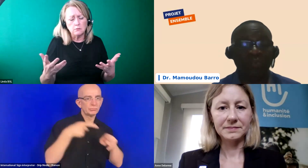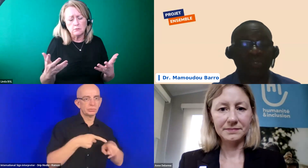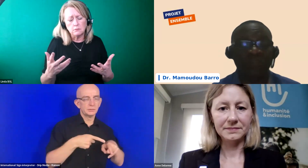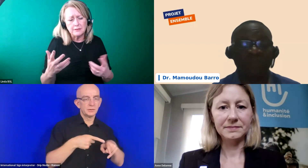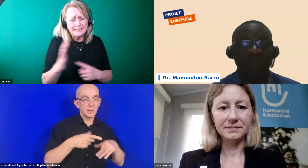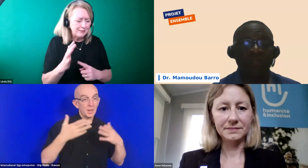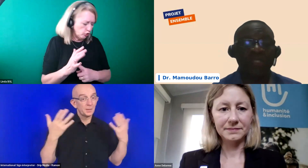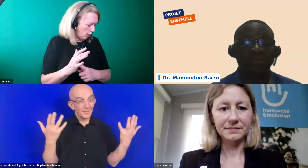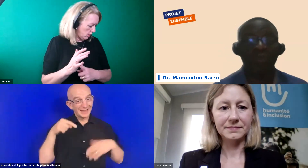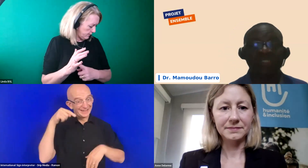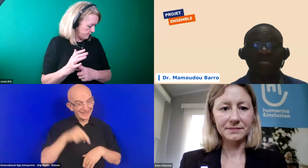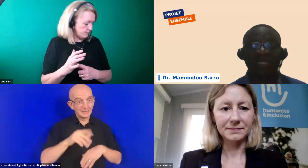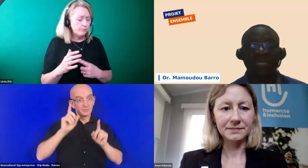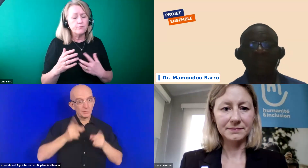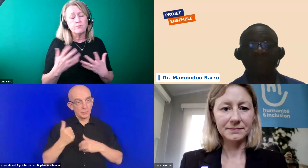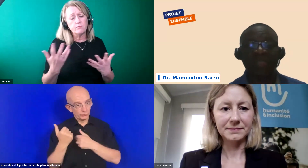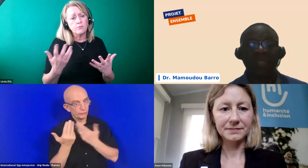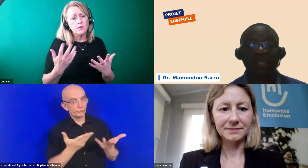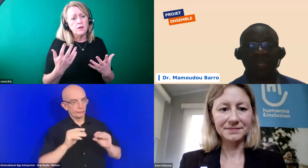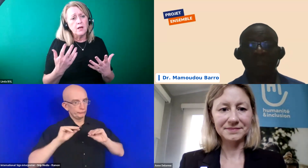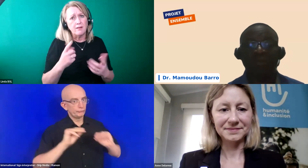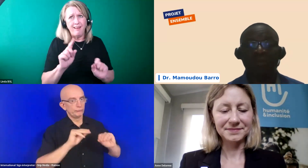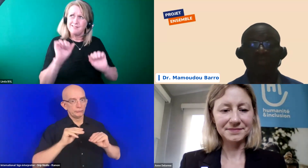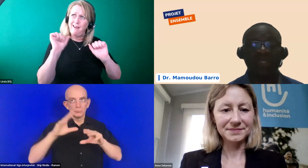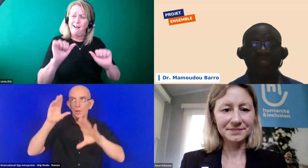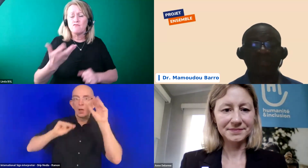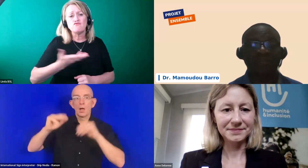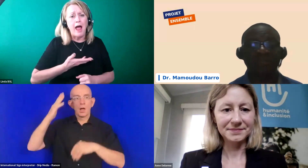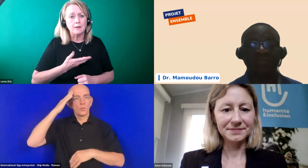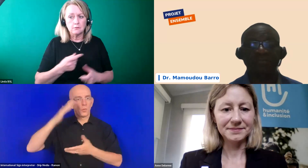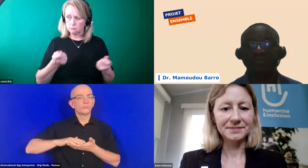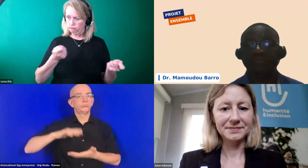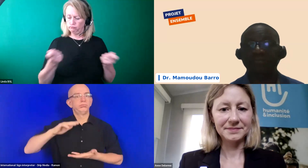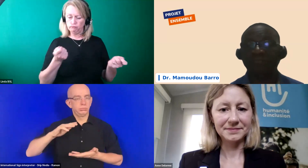et reproductifs, maîtres de leur santé et de leur bien-être.